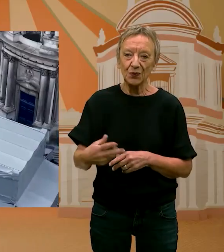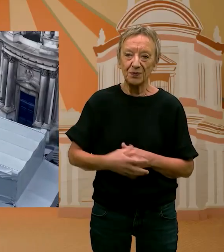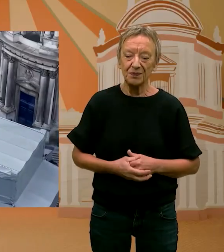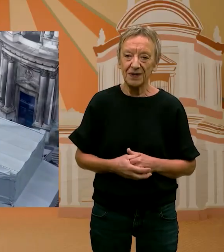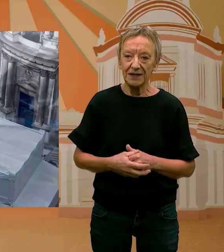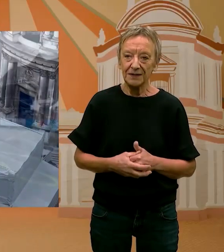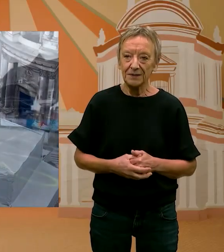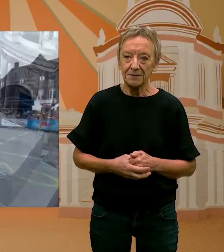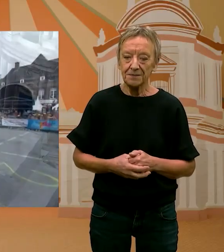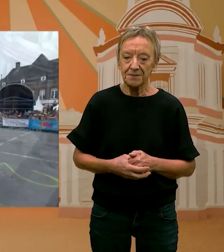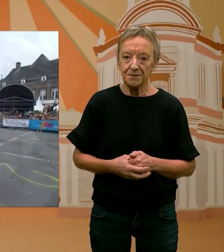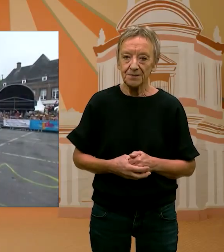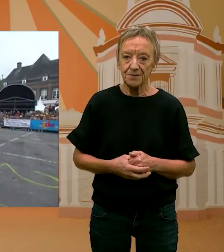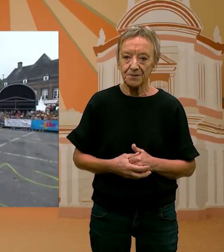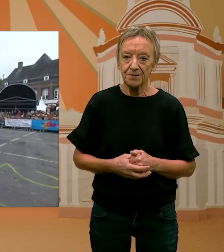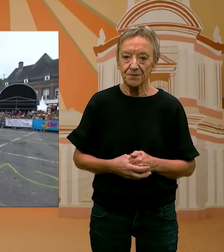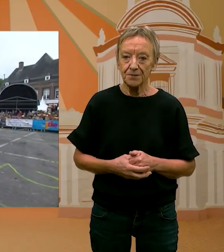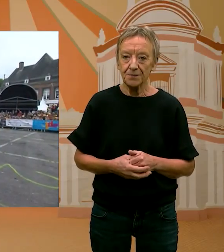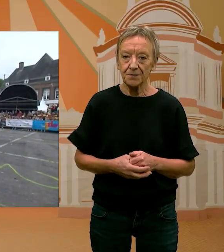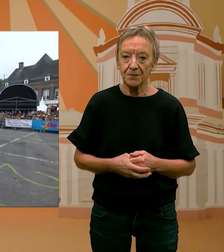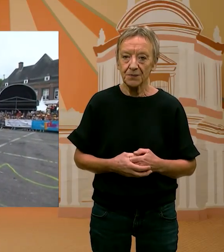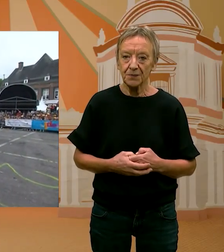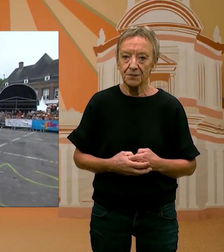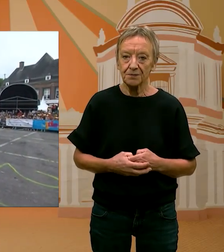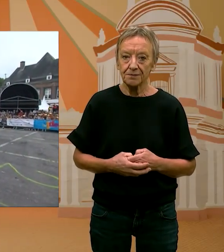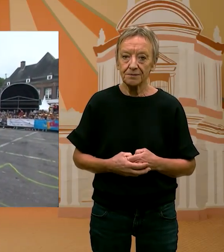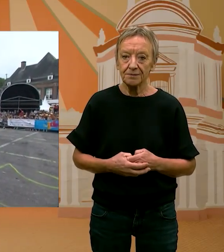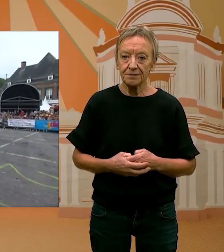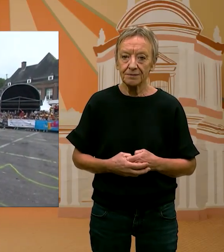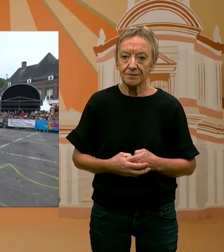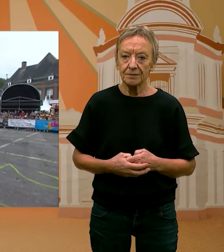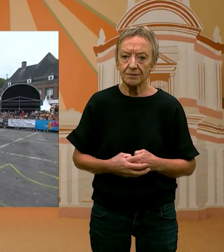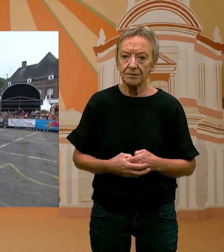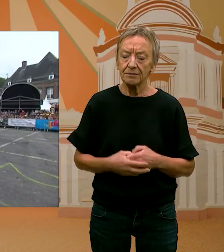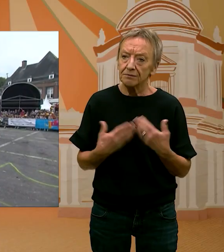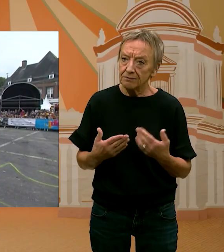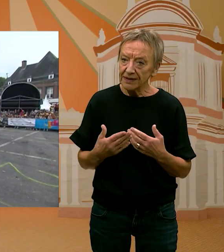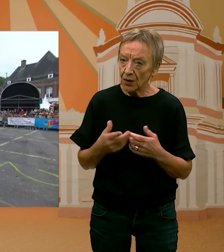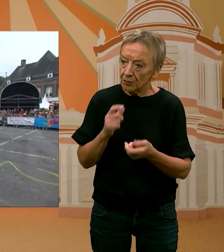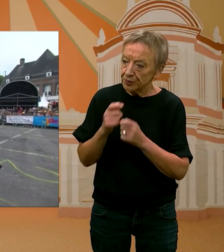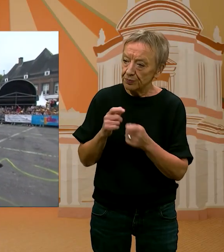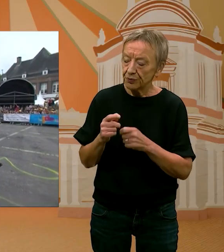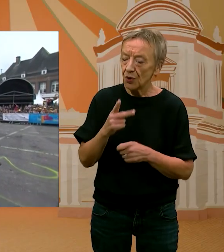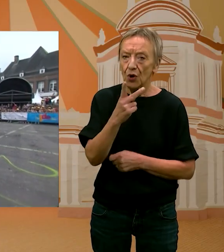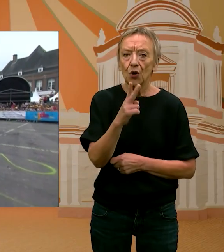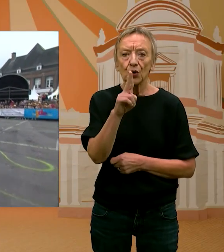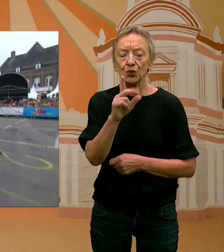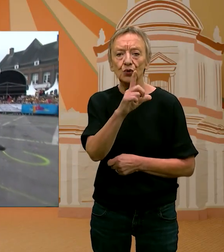vraiment. Pardon Alice de vous avoir interrompu. Je suis avec Hugues Wilmar. Alors, je t'ai senti très concentré, très ému